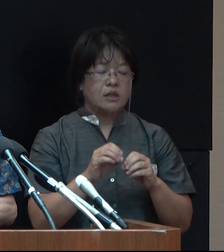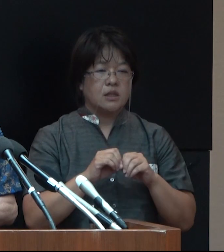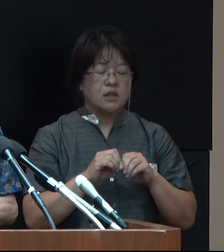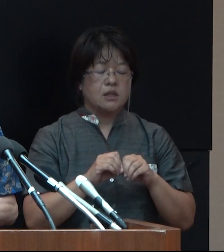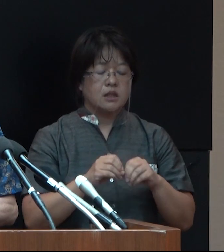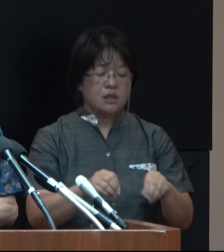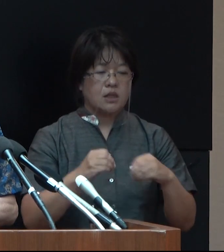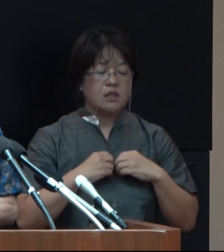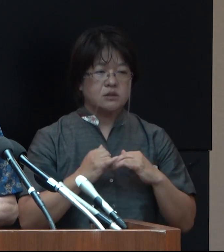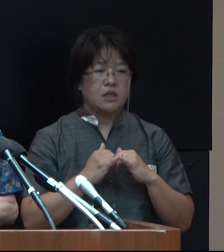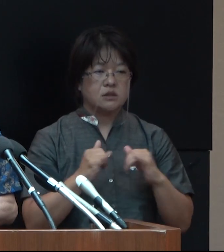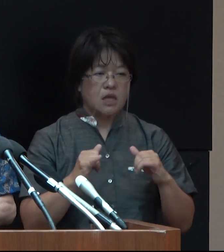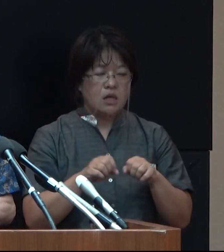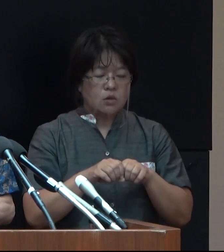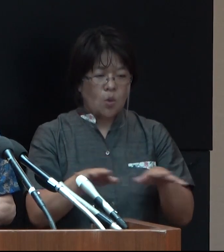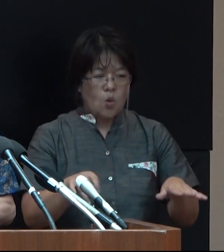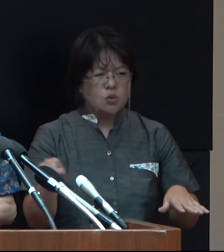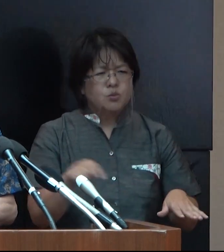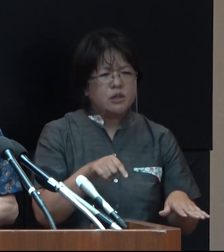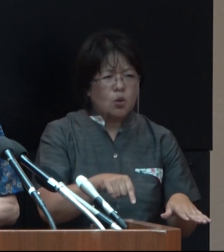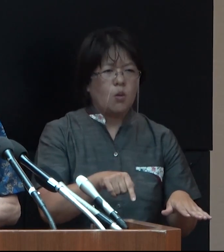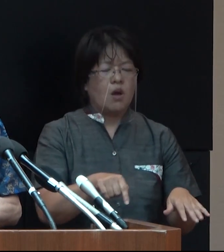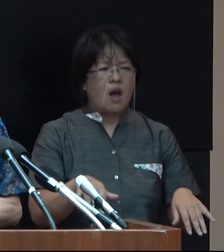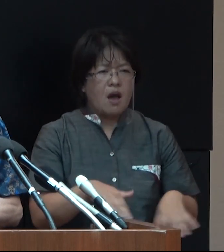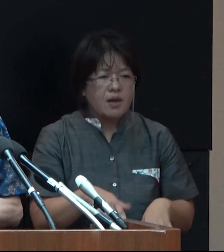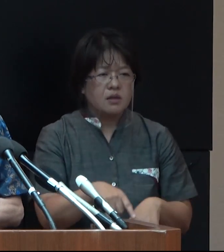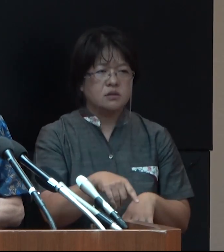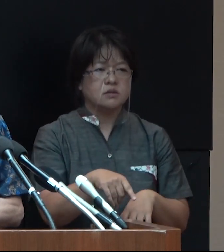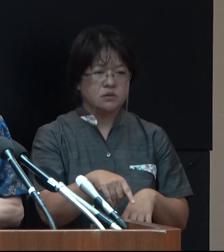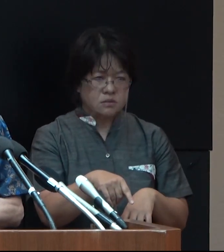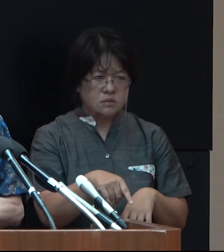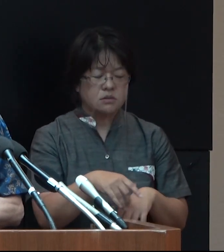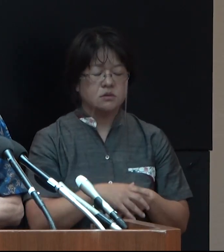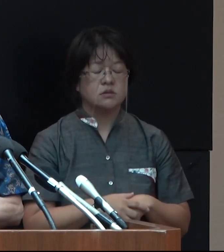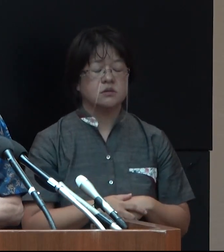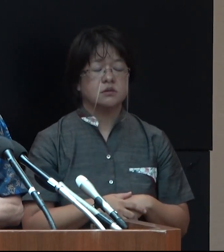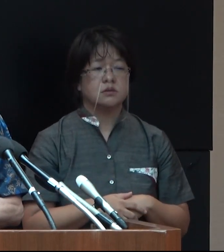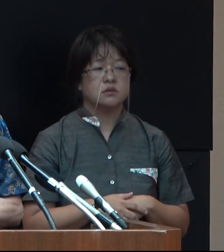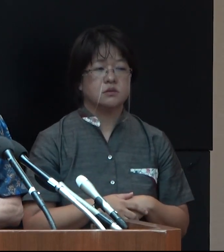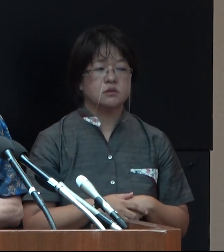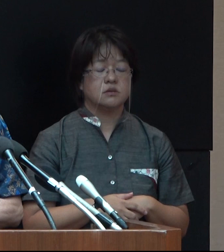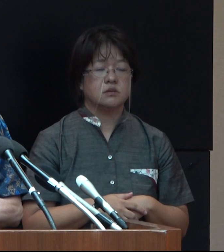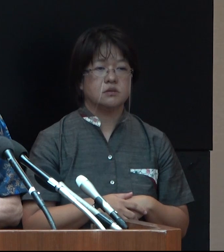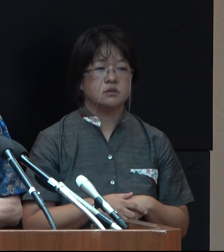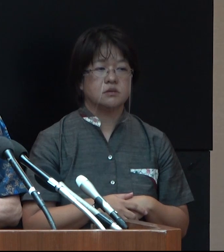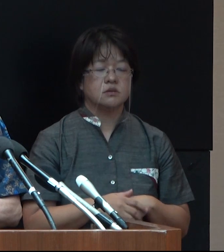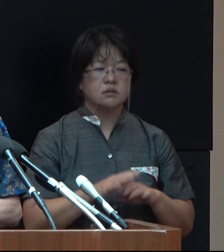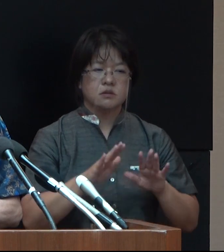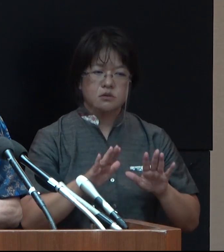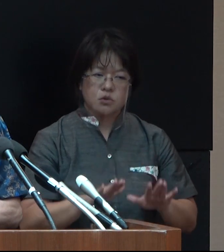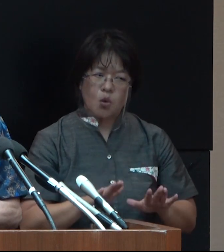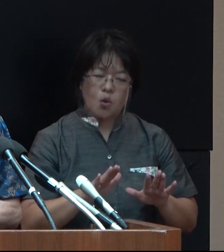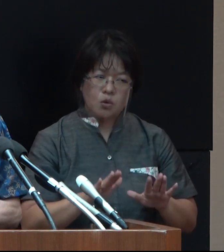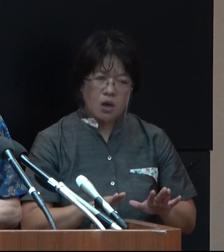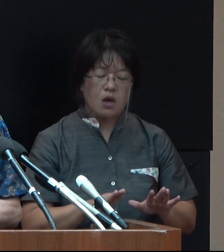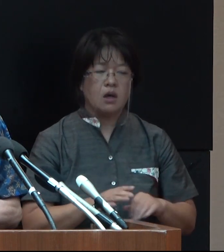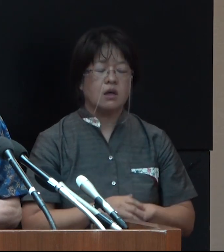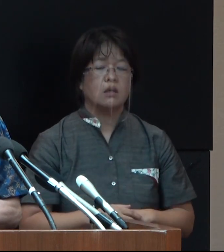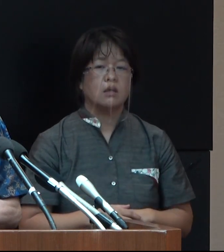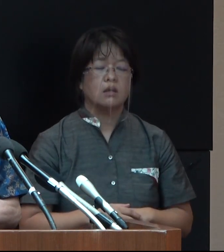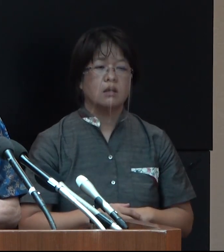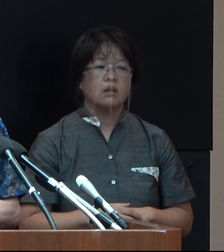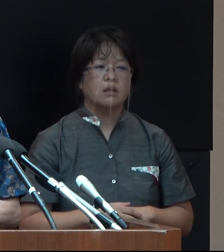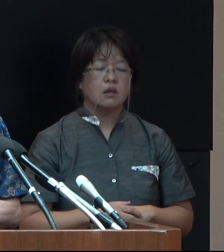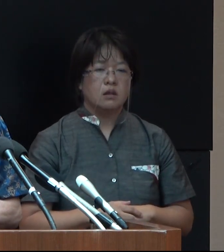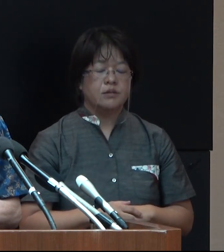のスピードですね、それが今日の段になってはもう